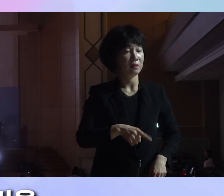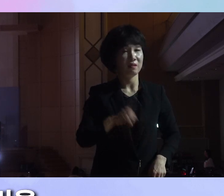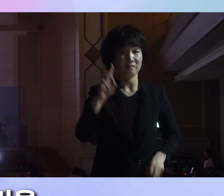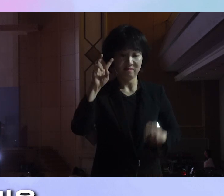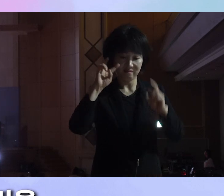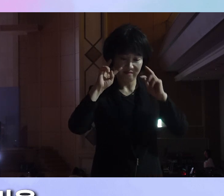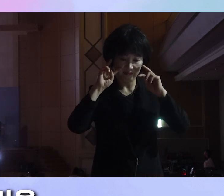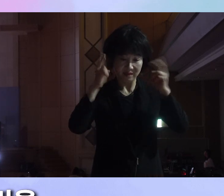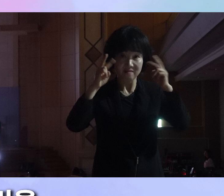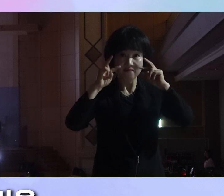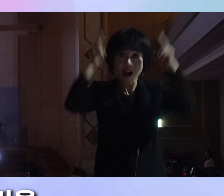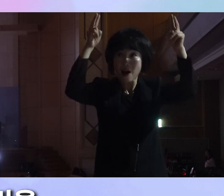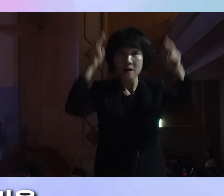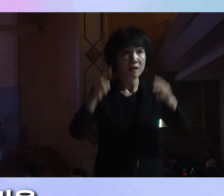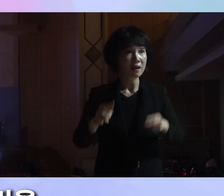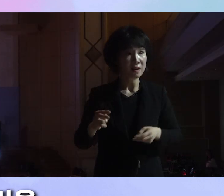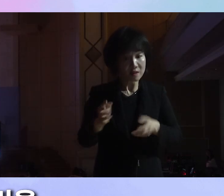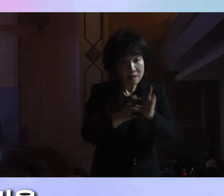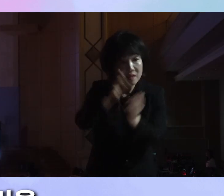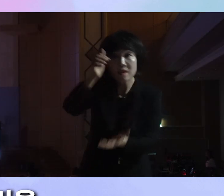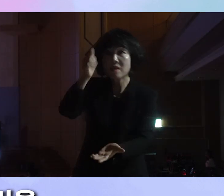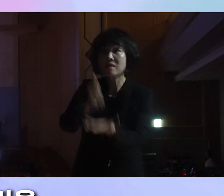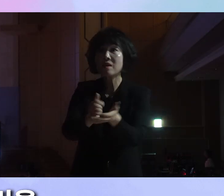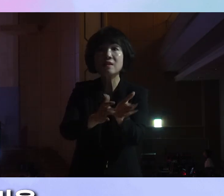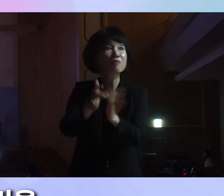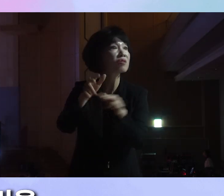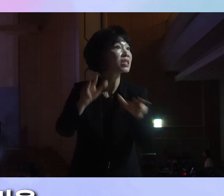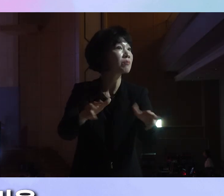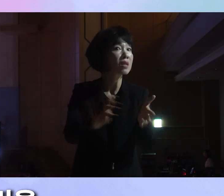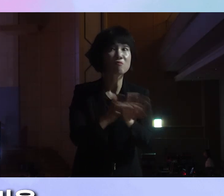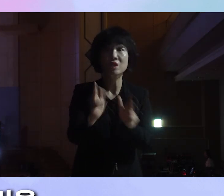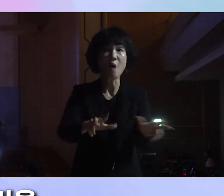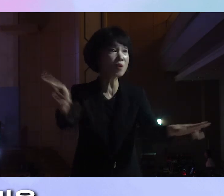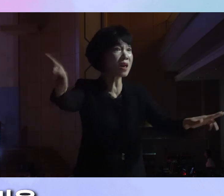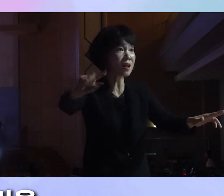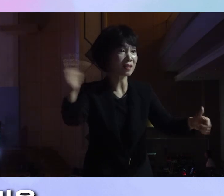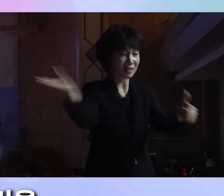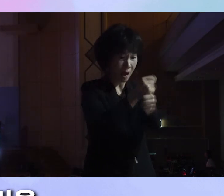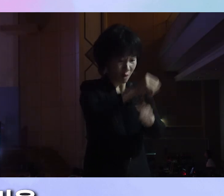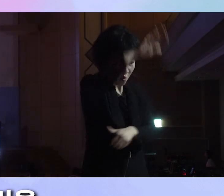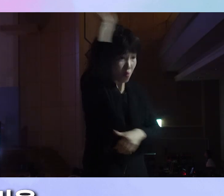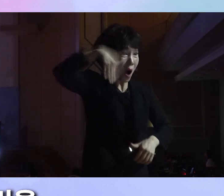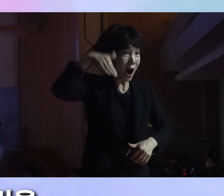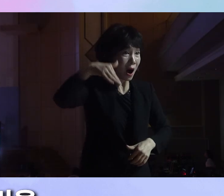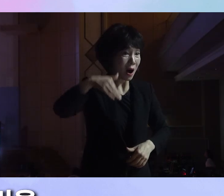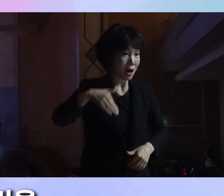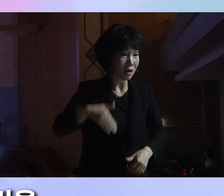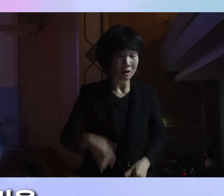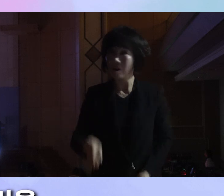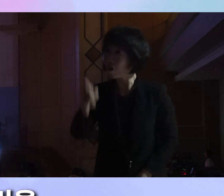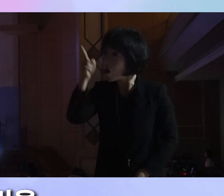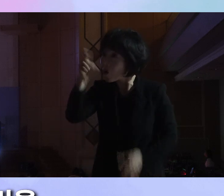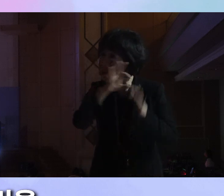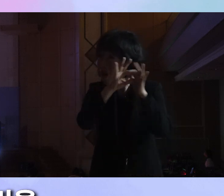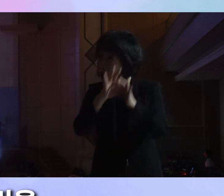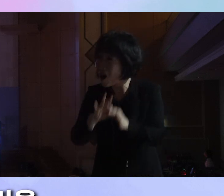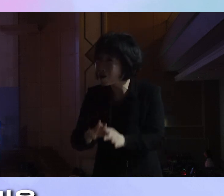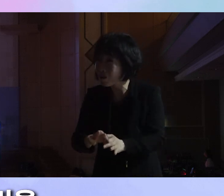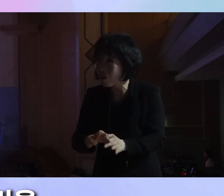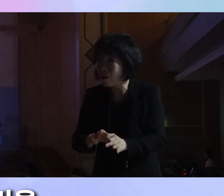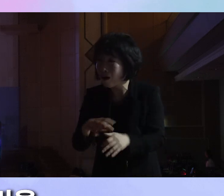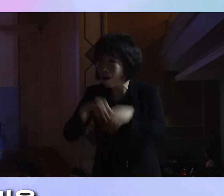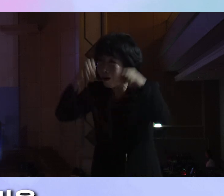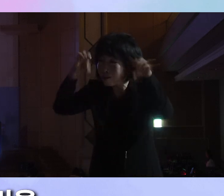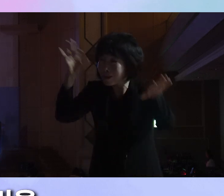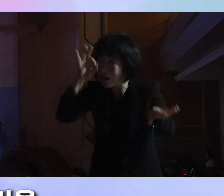그래, 죽었든 살았든 예수를 내놔 추종자들 이름도 되고. 당신은 계속해서 헛된 것만 찾고 있군요.